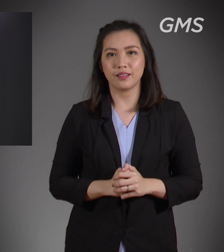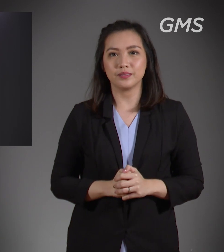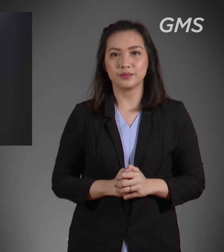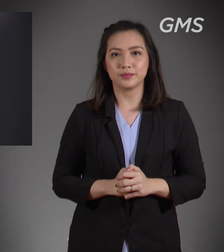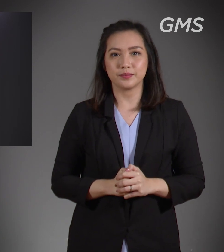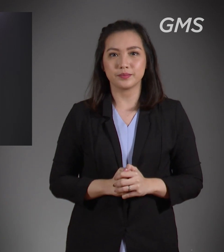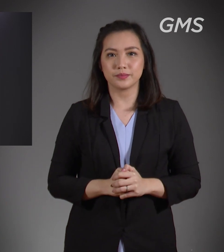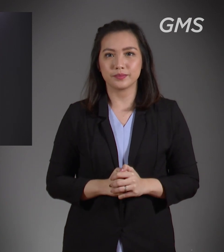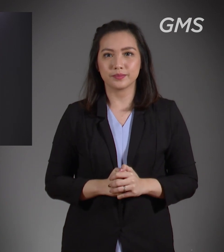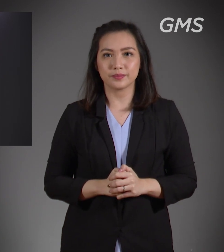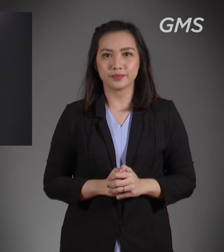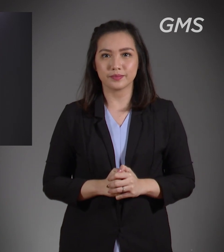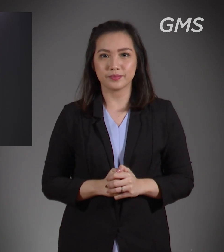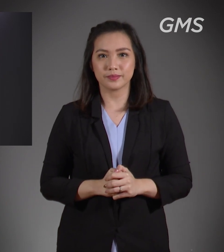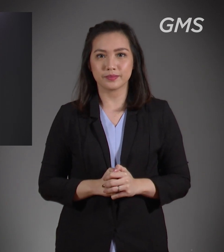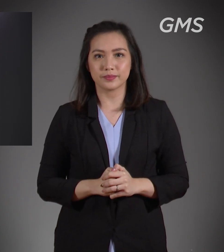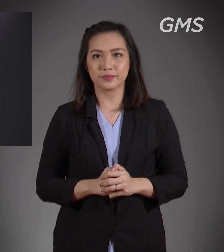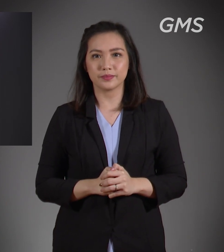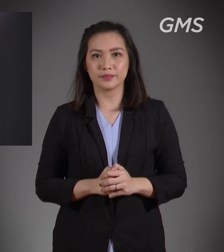Rehabeam gagal diwariskan.